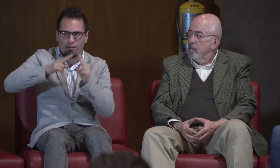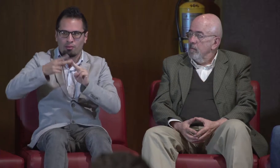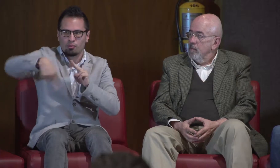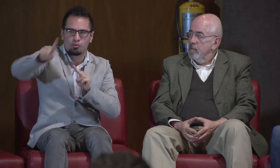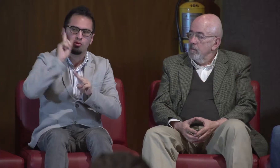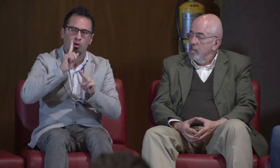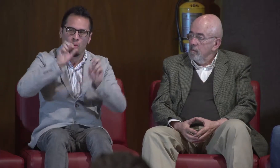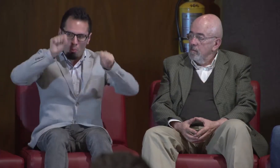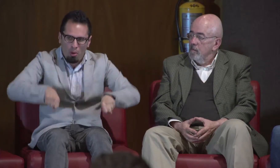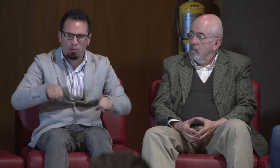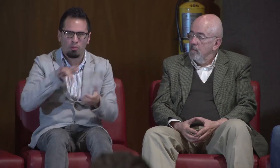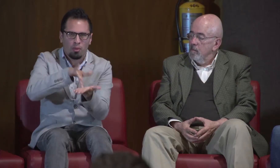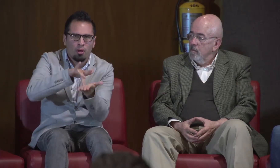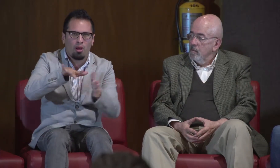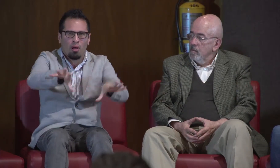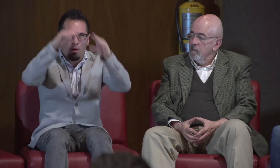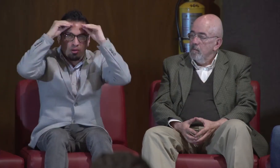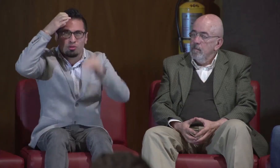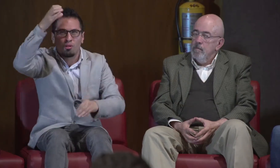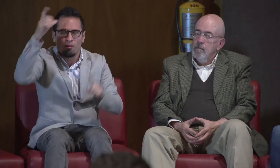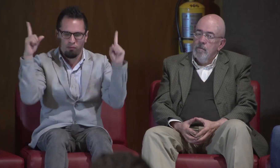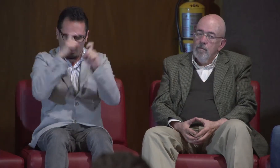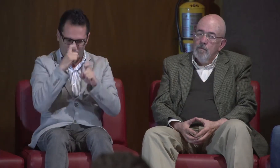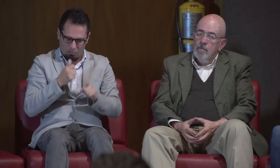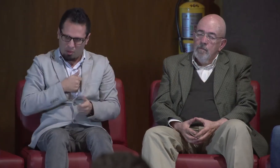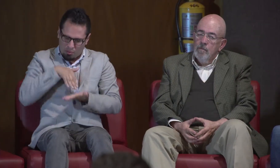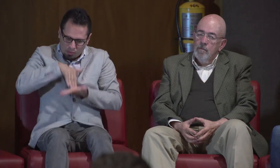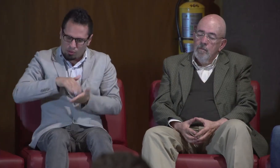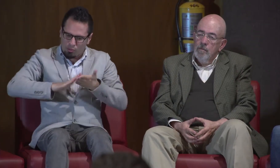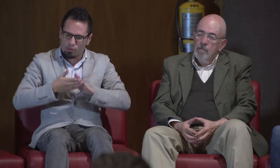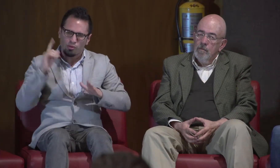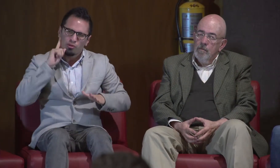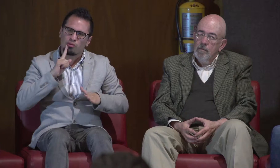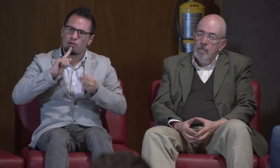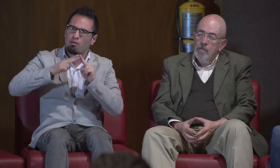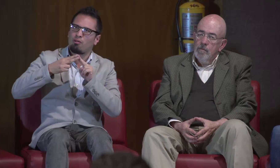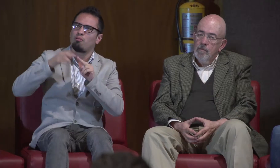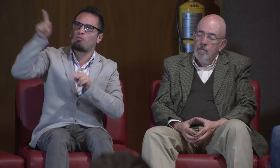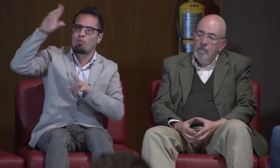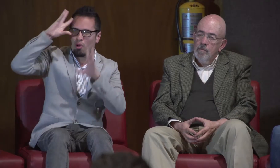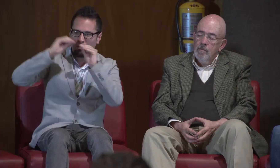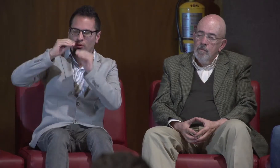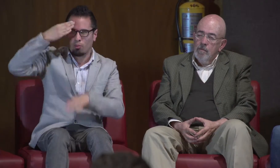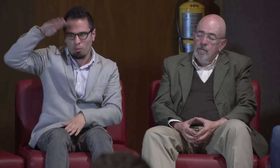trabajo pudieran conocer el concepto y pudieran relacionarlo con su vida cotidiana, con el contexto, con la comunidad